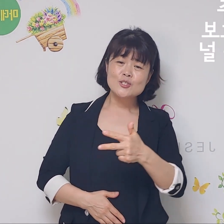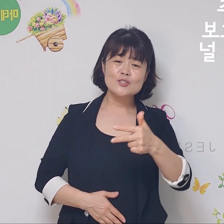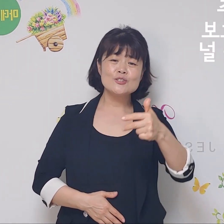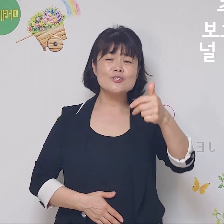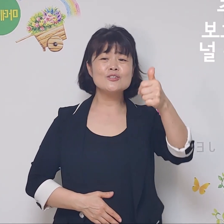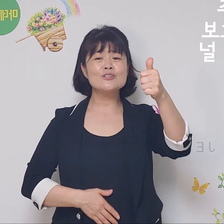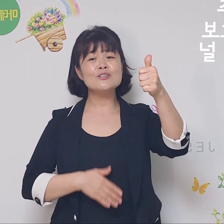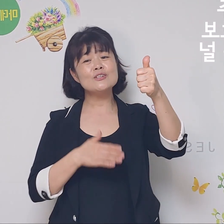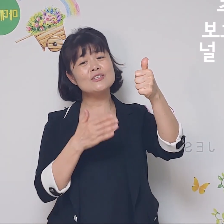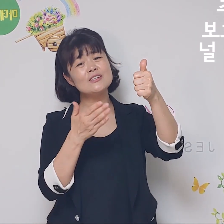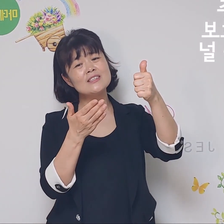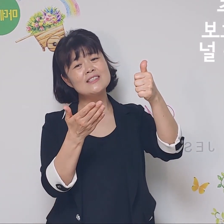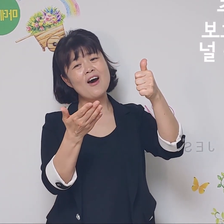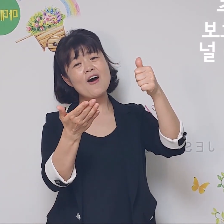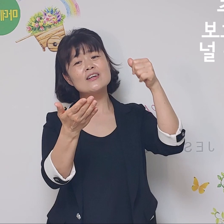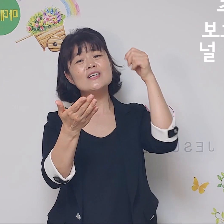주 너를